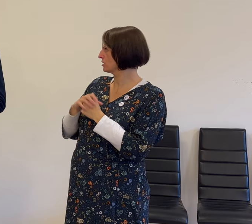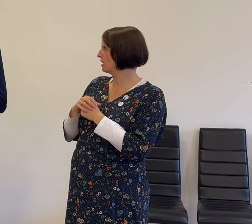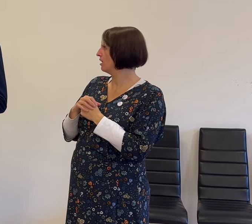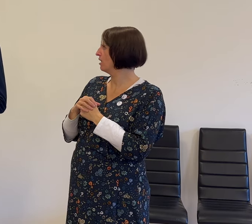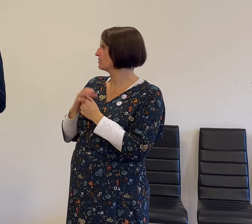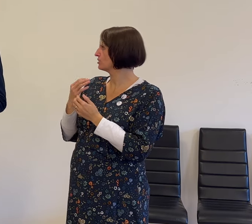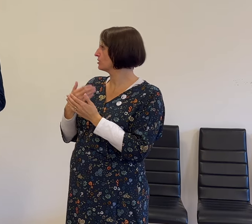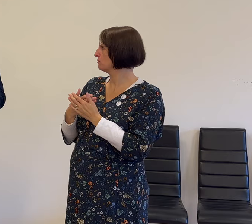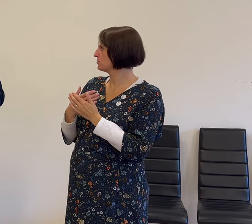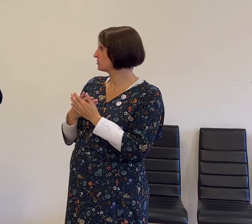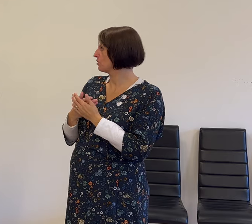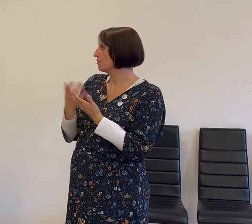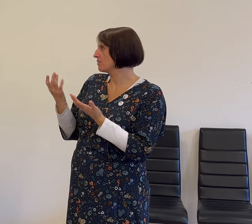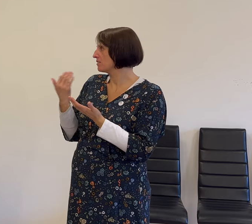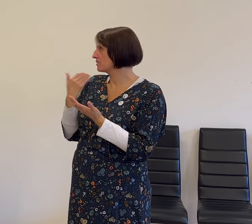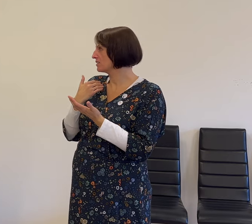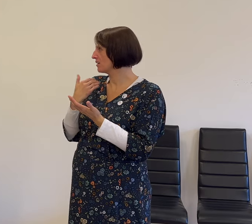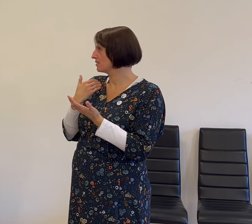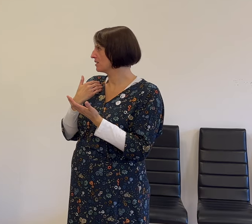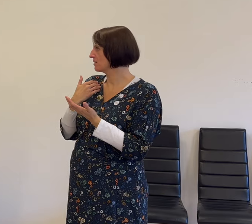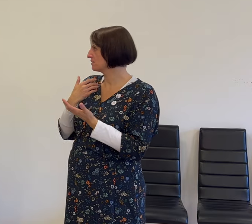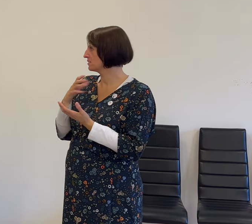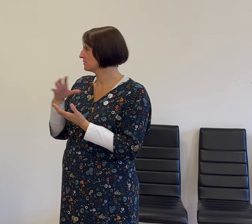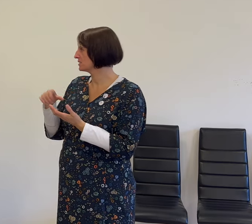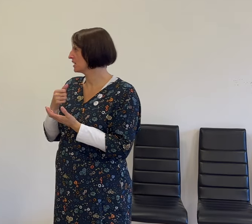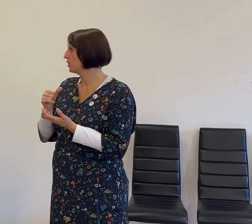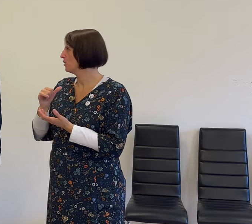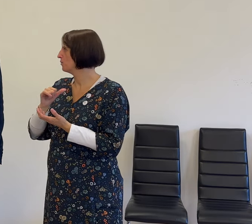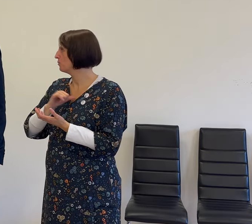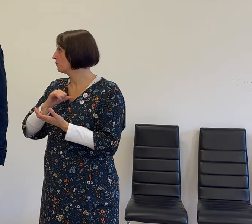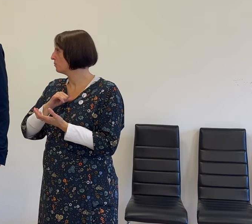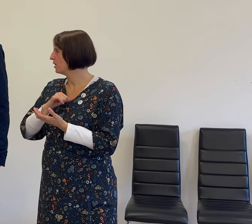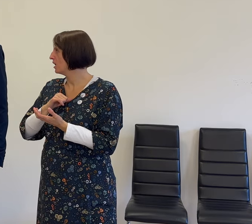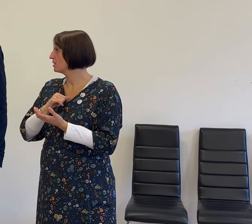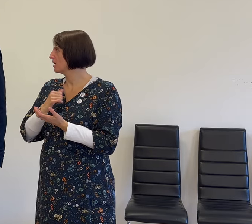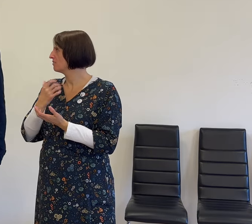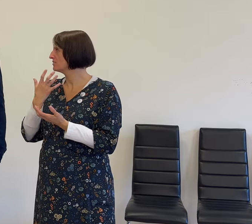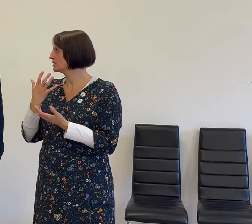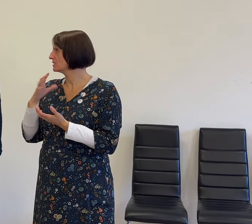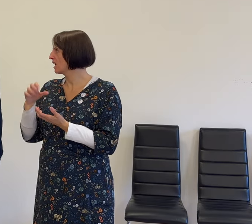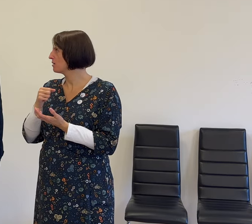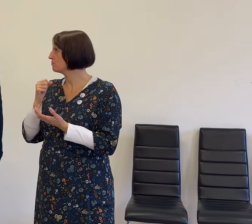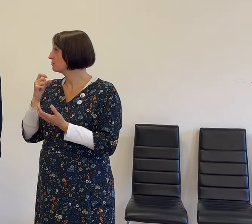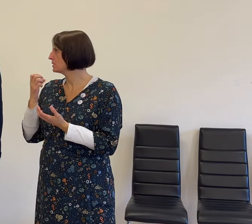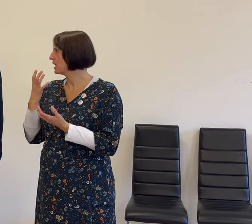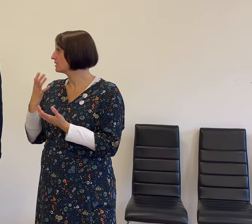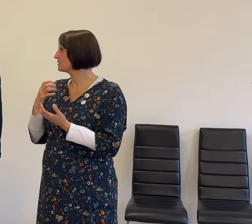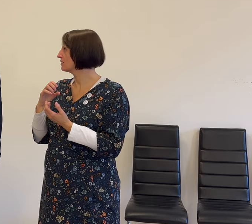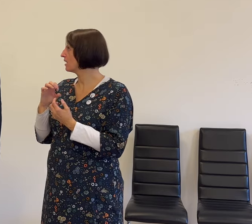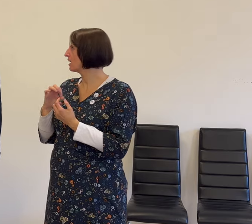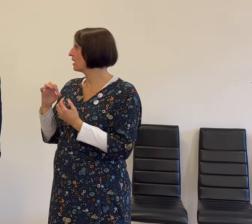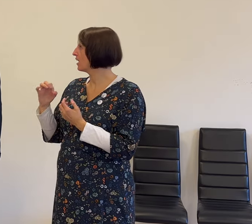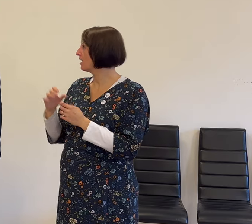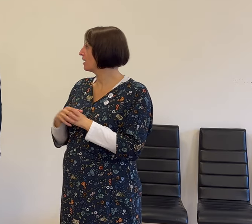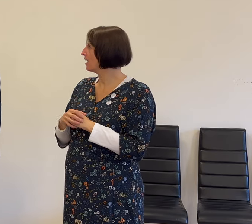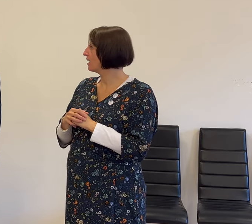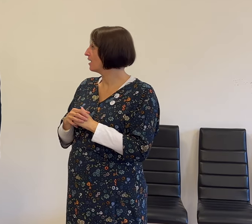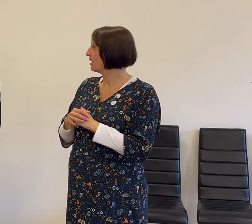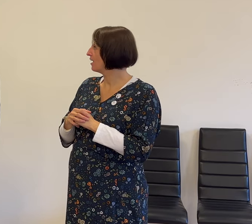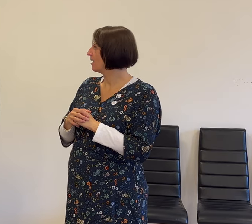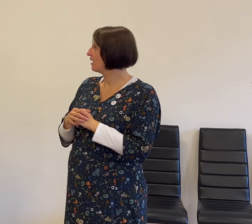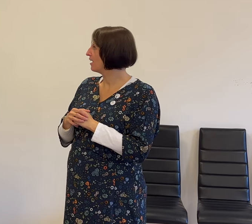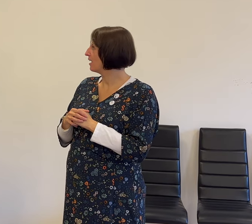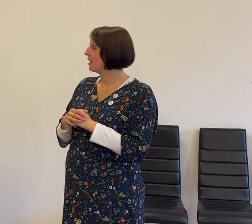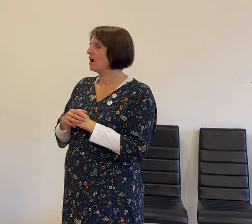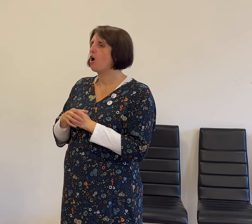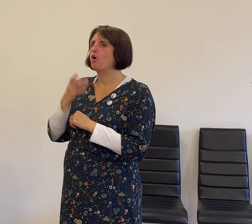A minimálně pro mě je to zajímavé se na to podívat, že David si tady v podstatě vezme kámen na každého